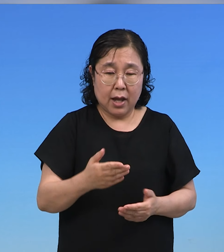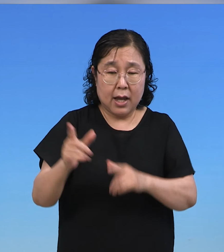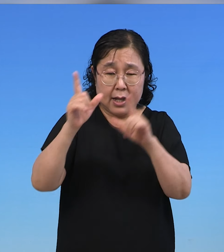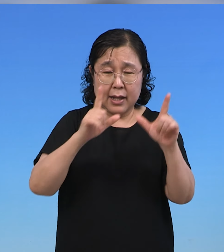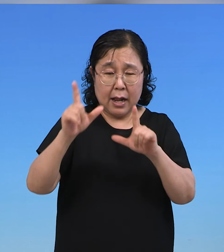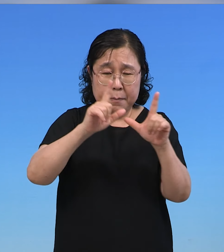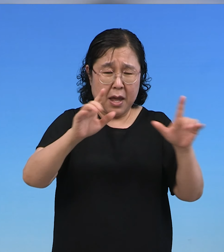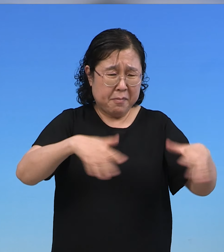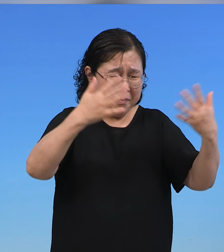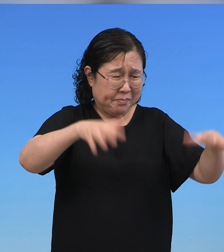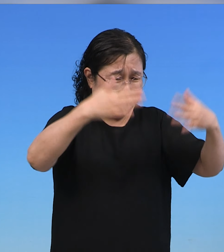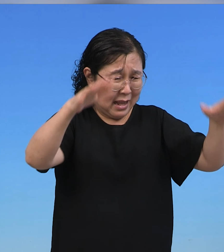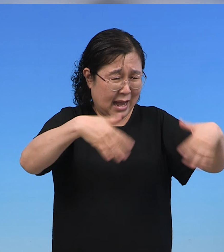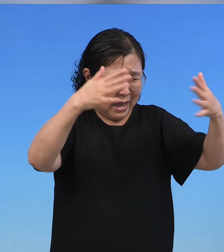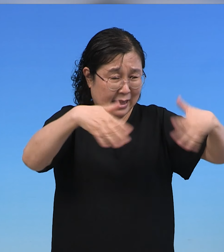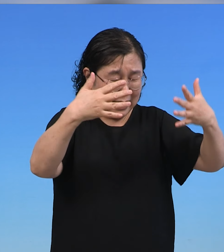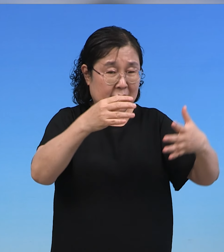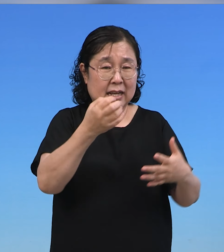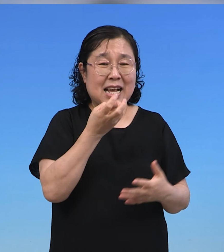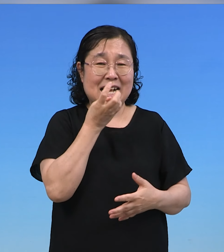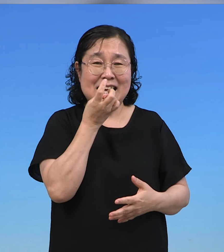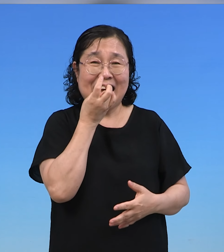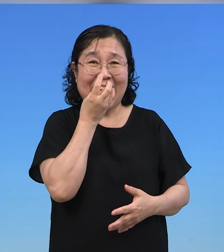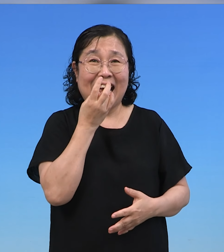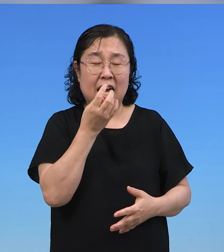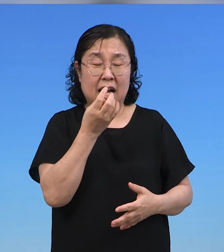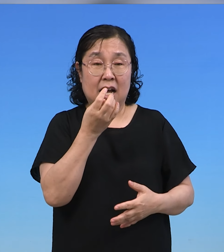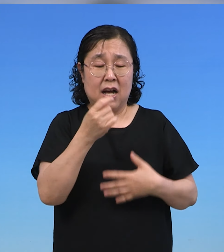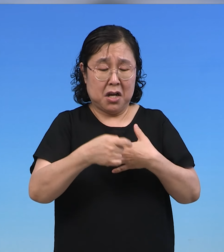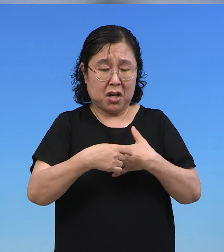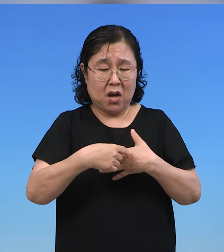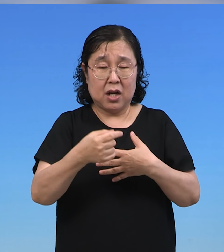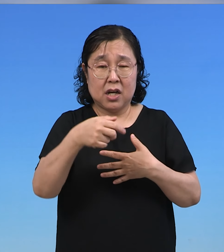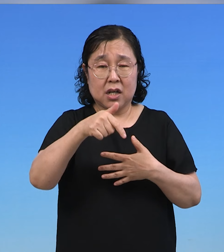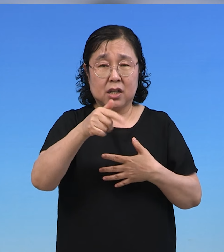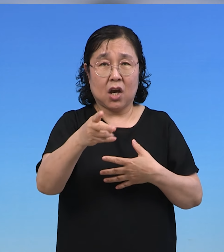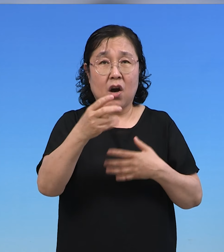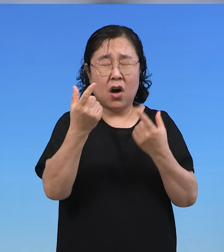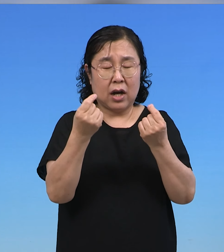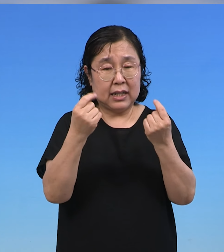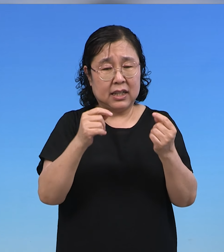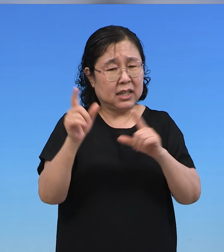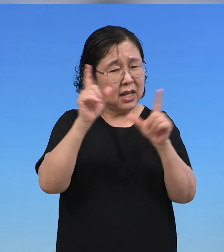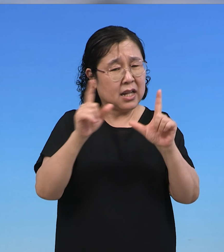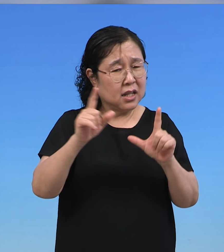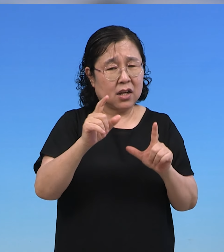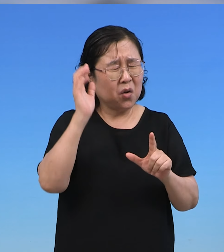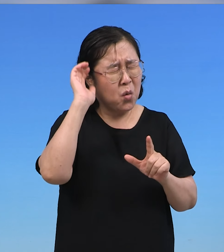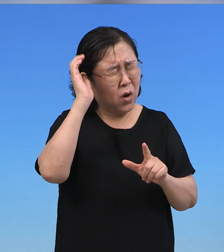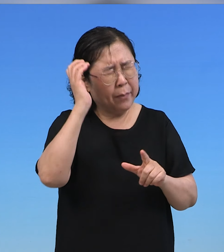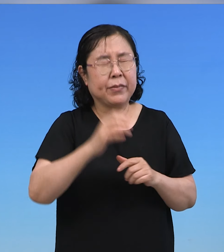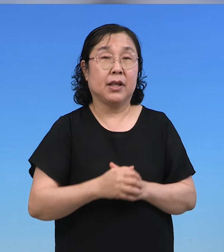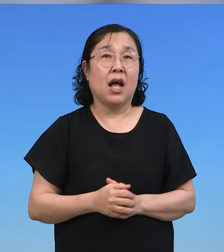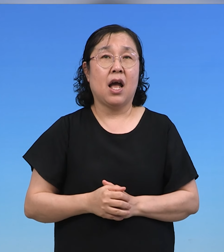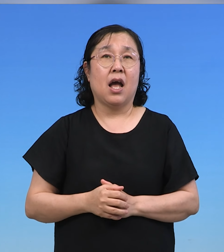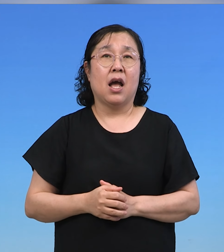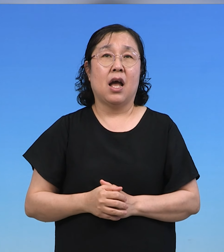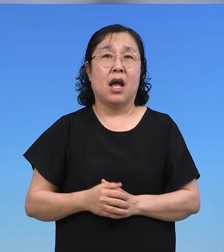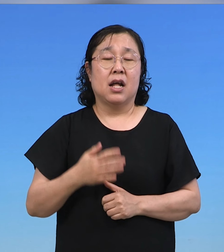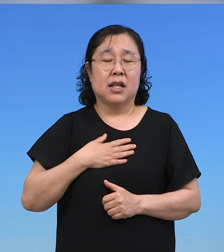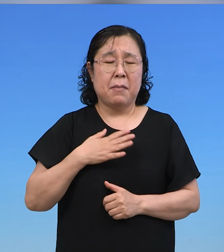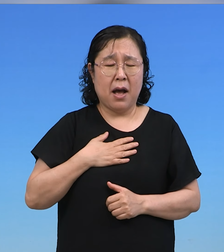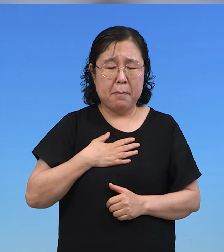살면 곤란하잖아요. 뭔가 그냥 수면 부족에 막 정신없이 한다고 했는데